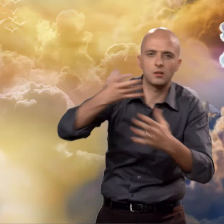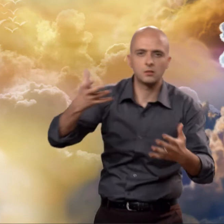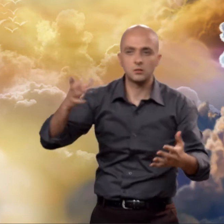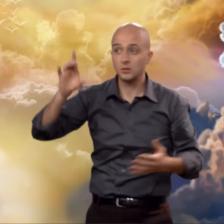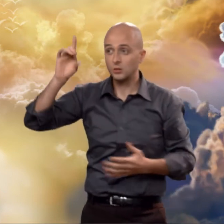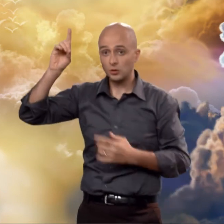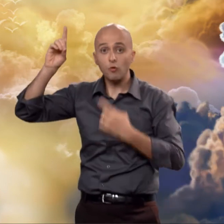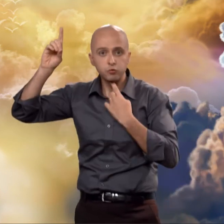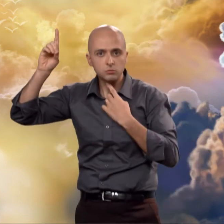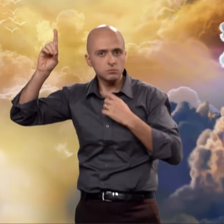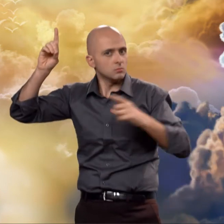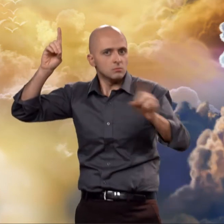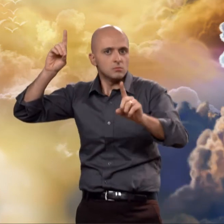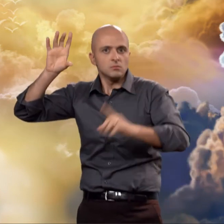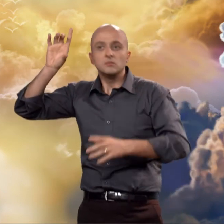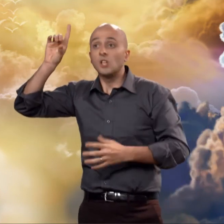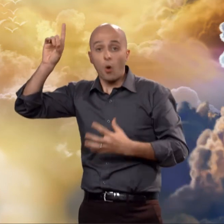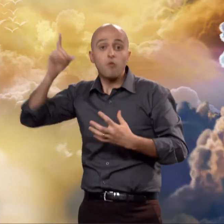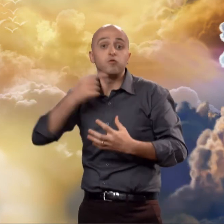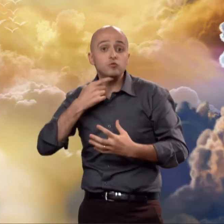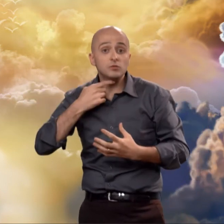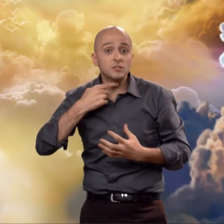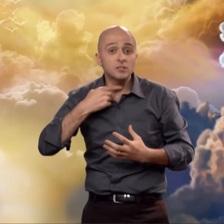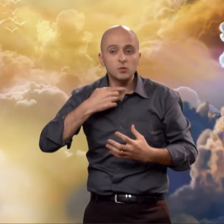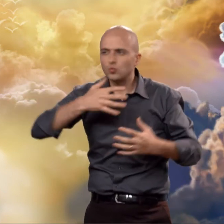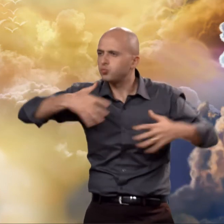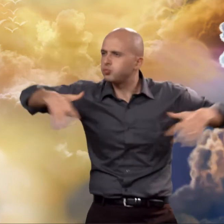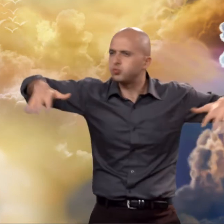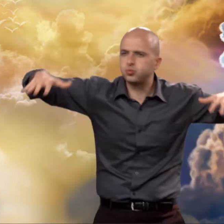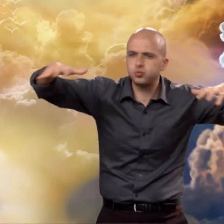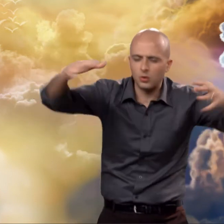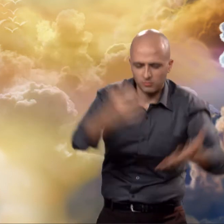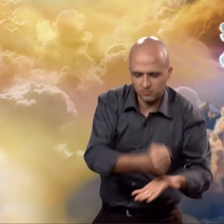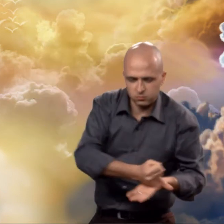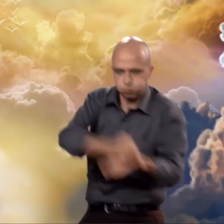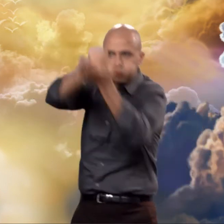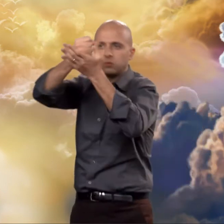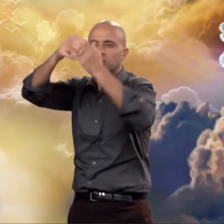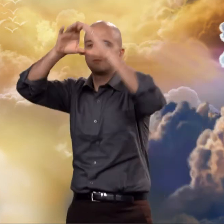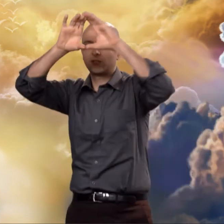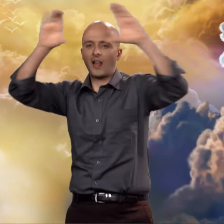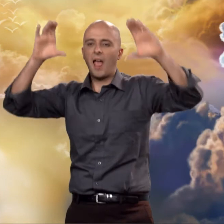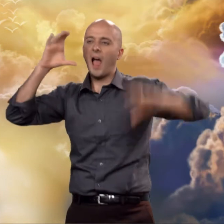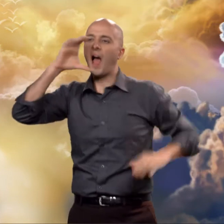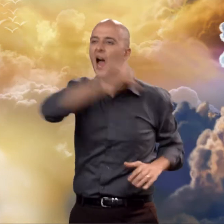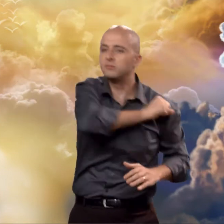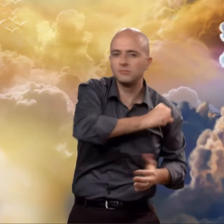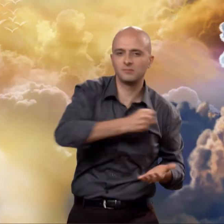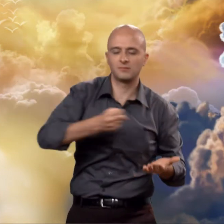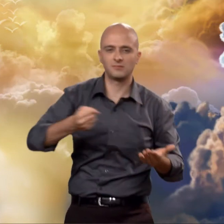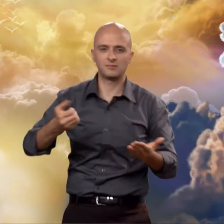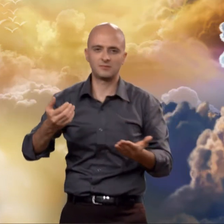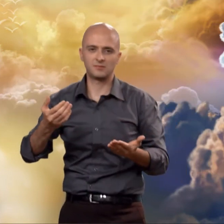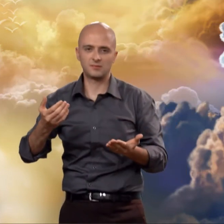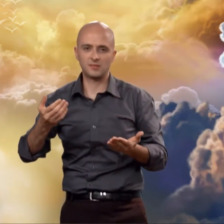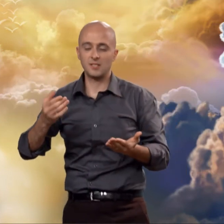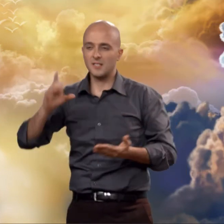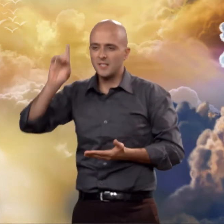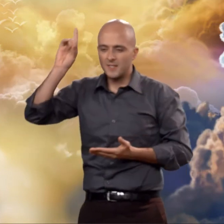único argumento contra a verdade que os seus defensores jamais puderam rebater. Mas os genuínos seguidores de Cristo